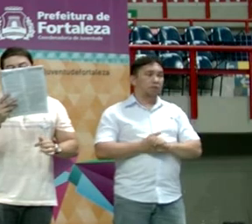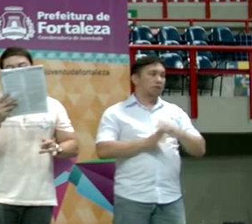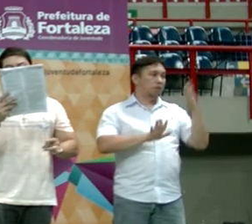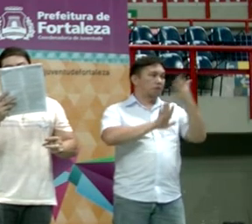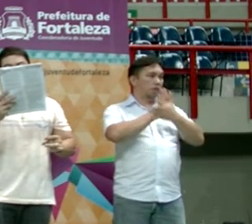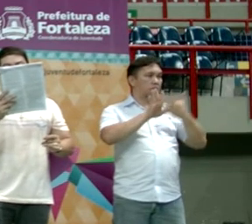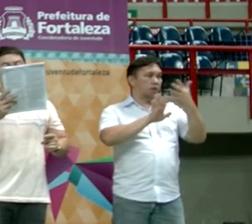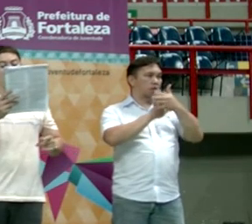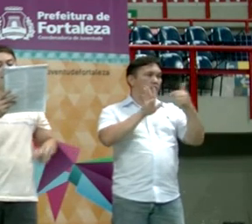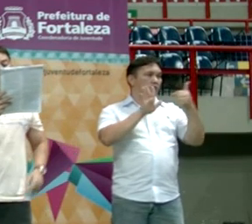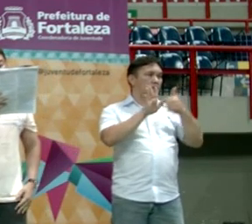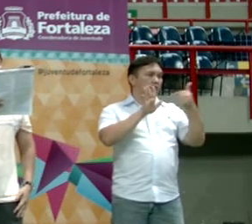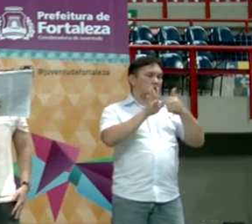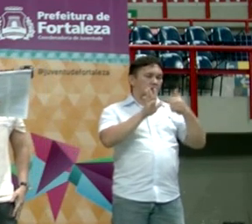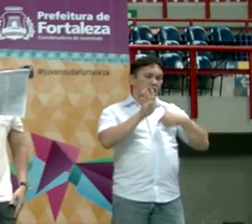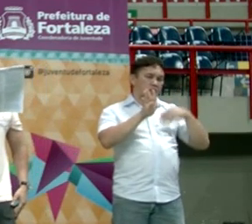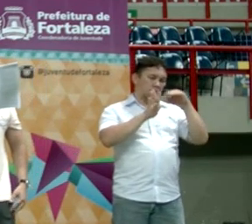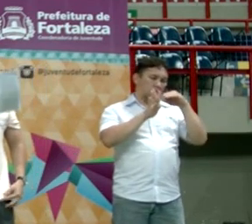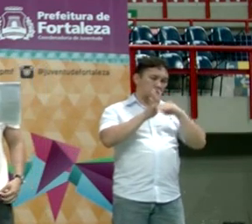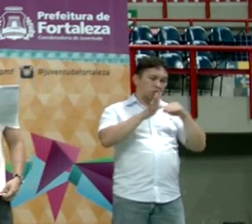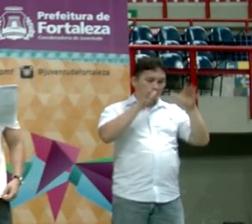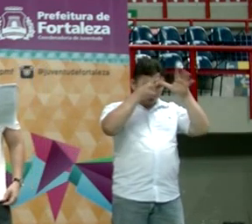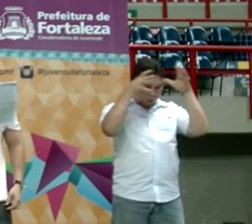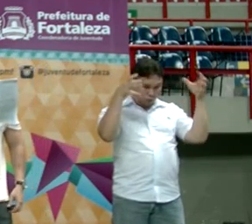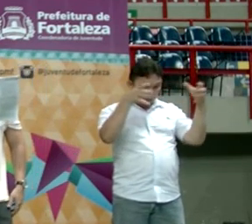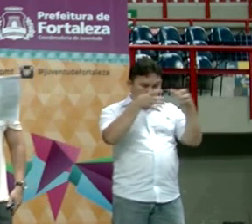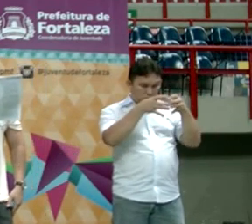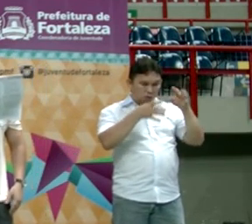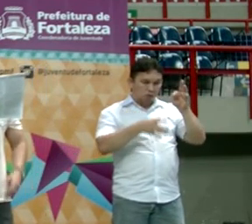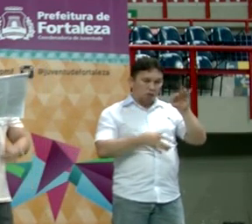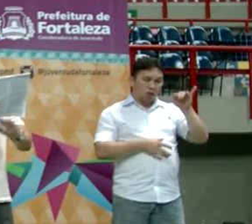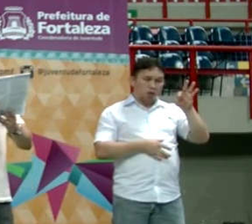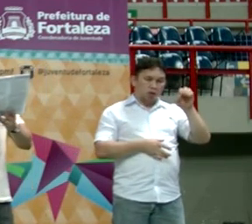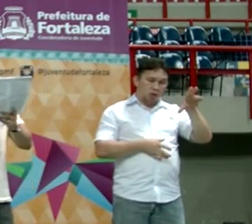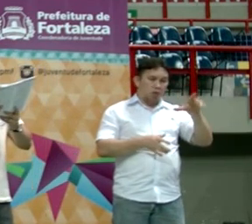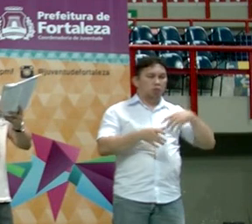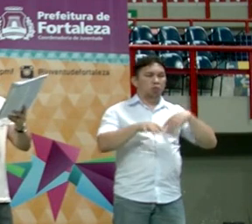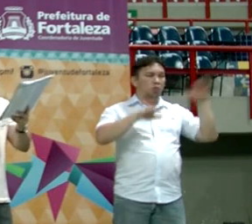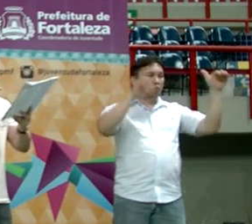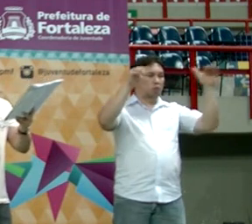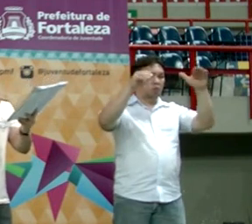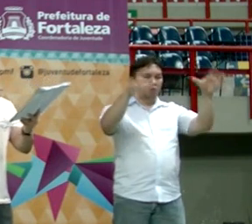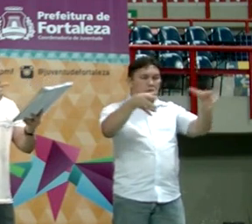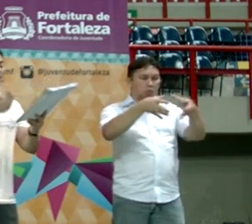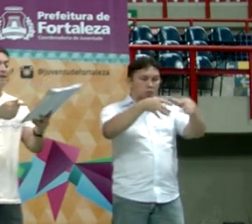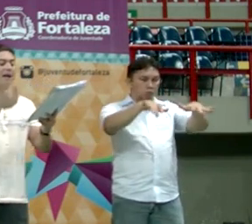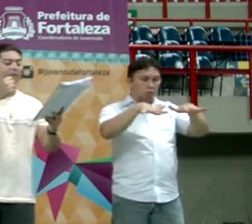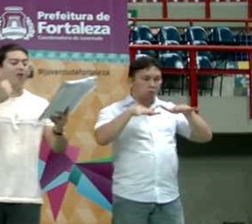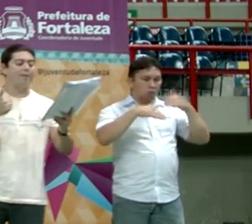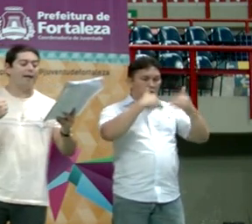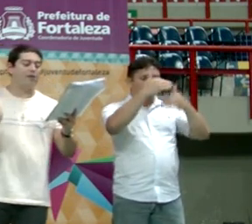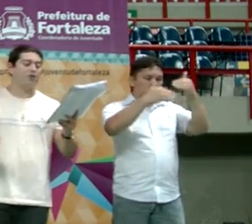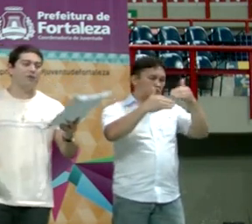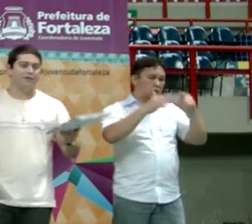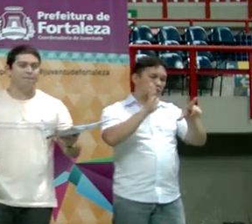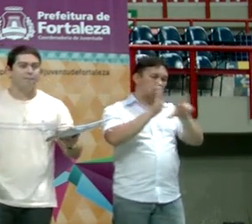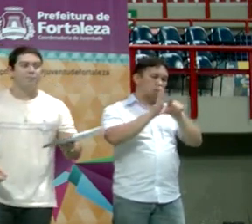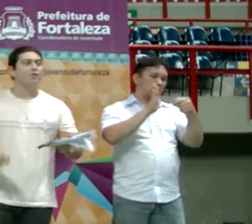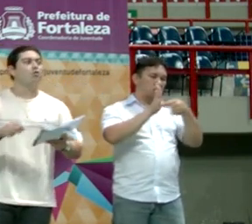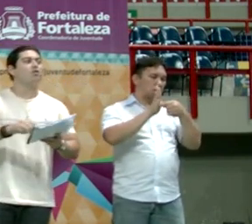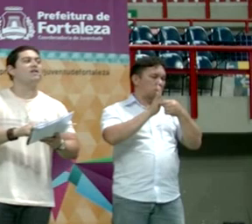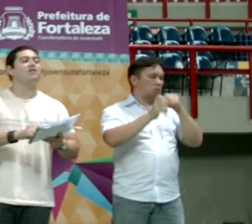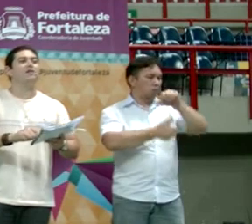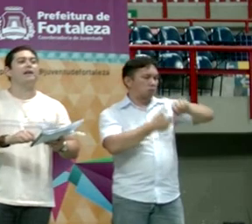trecho faz parte das decisões tomadas pelo Concílio de Trento, convocado pela igreja para fazer frente aos avanços da reforma